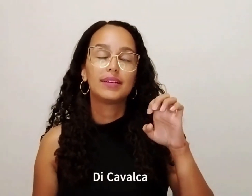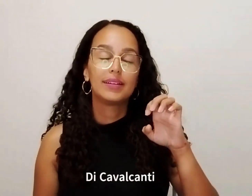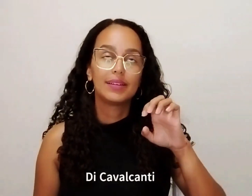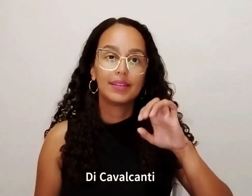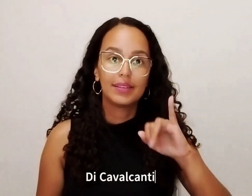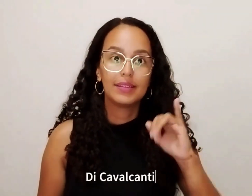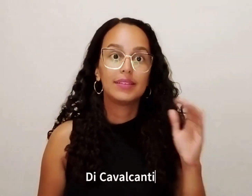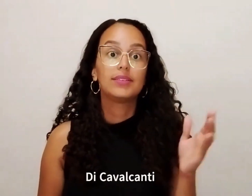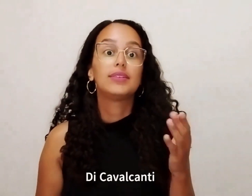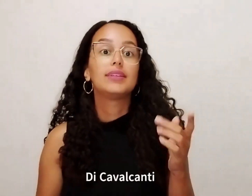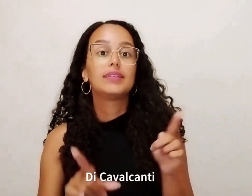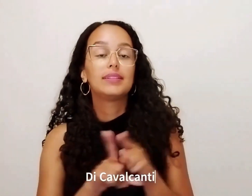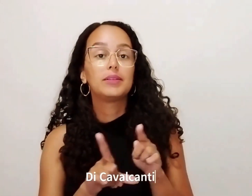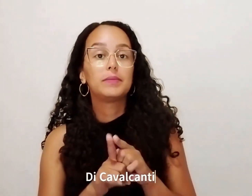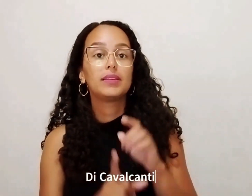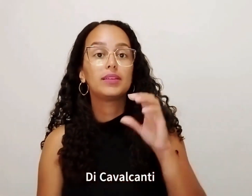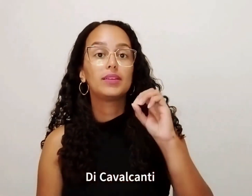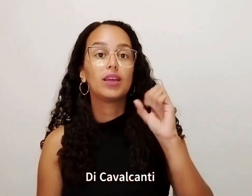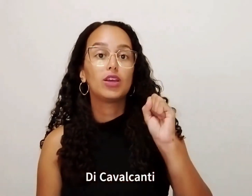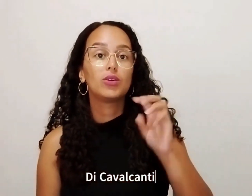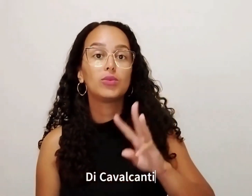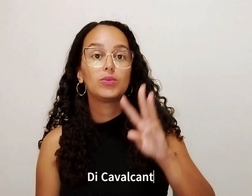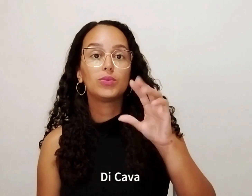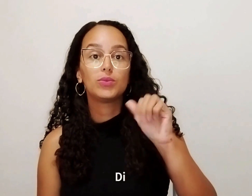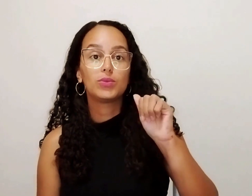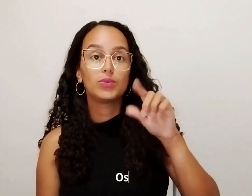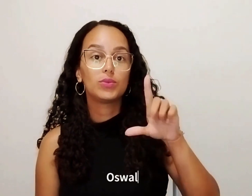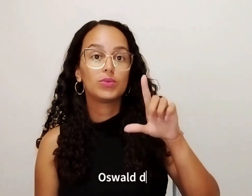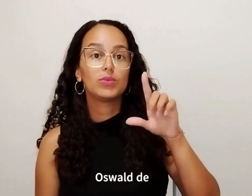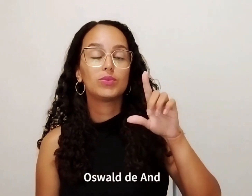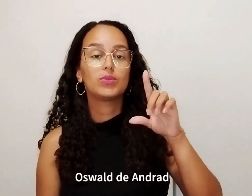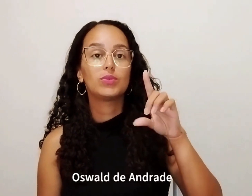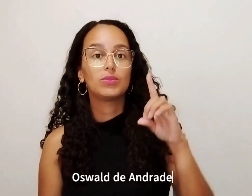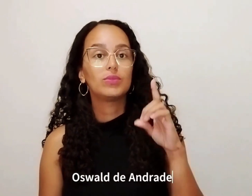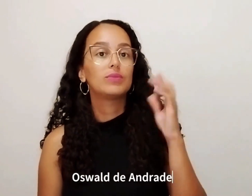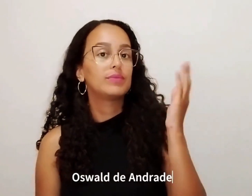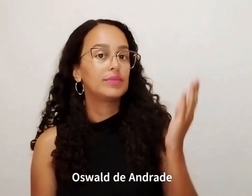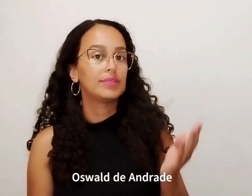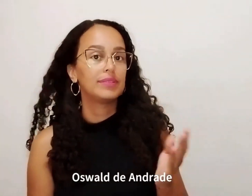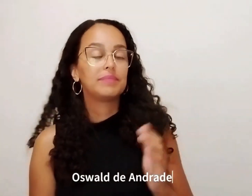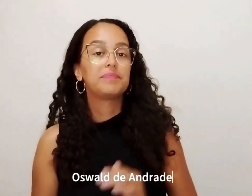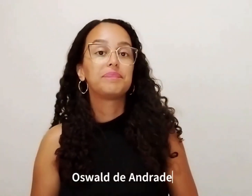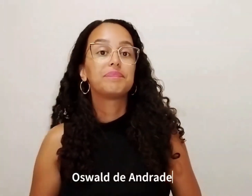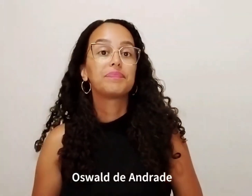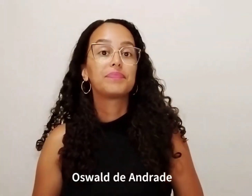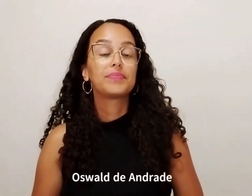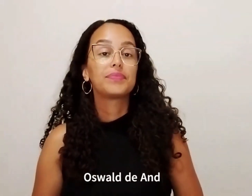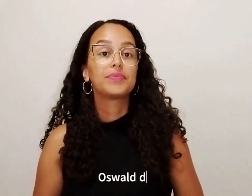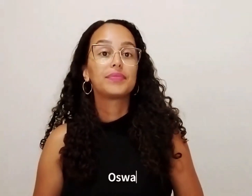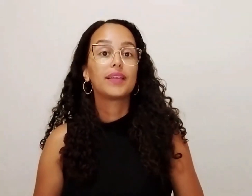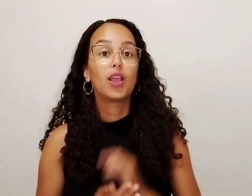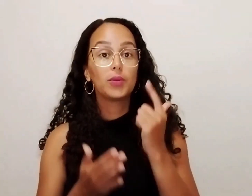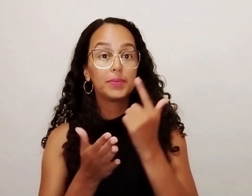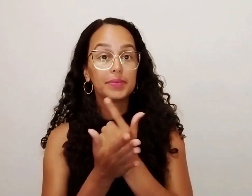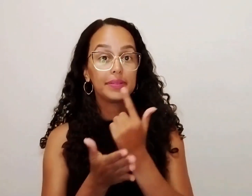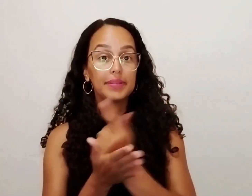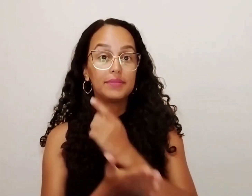de destaque são Macunaíma, Pauliceia desvairada.